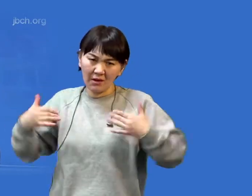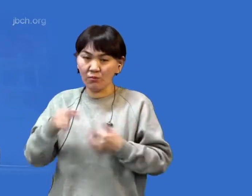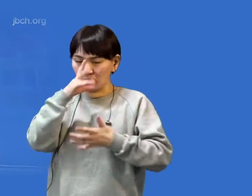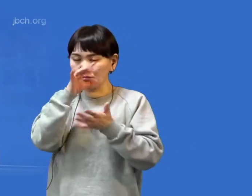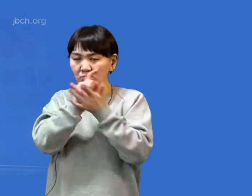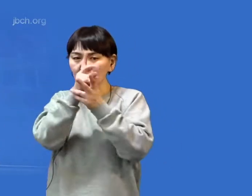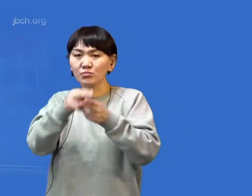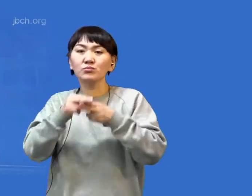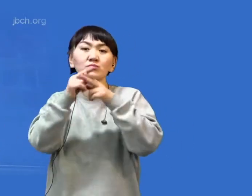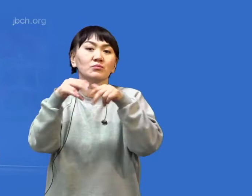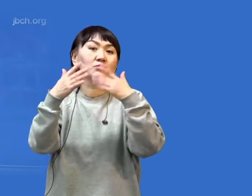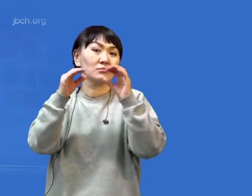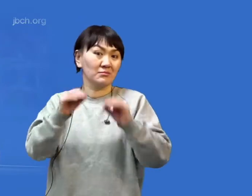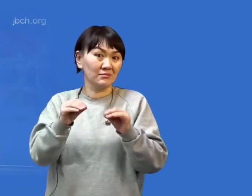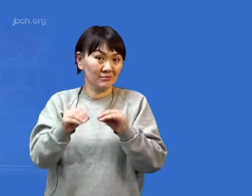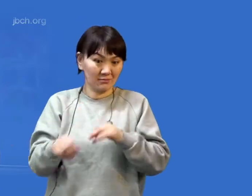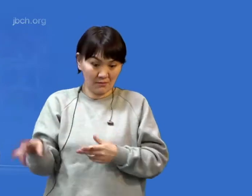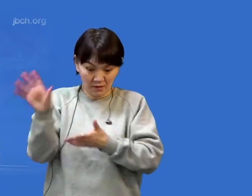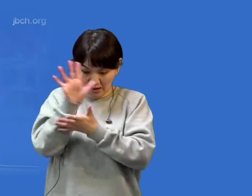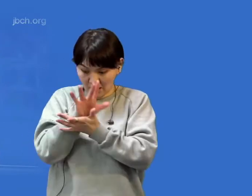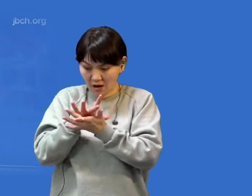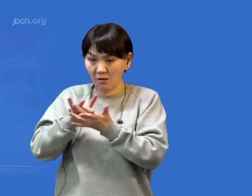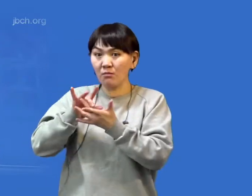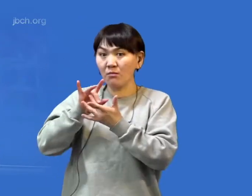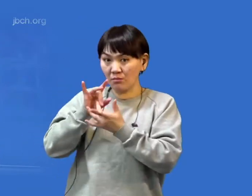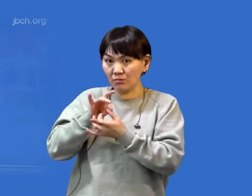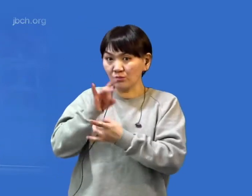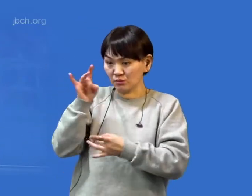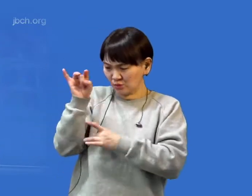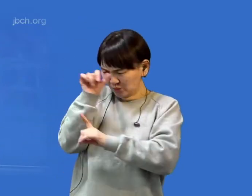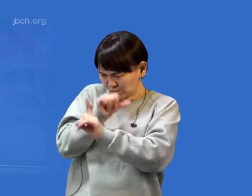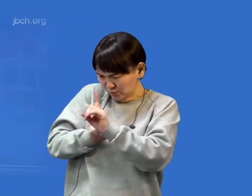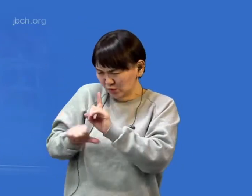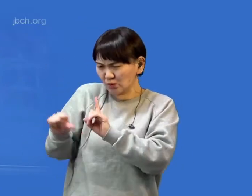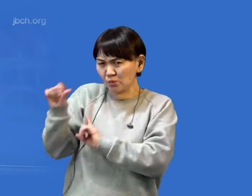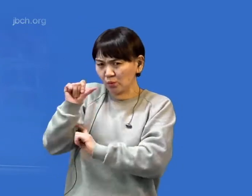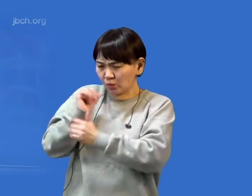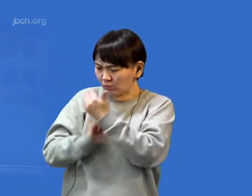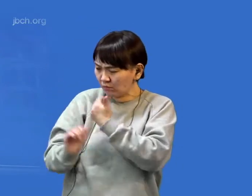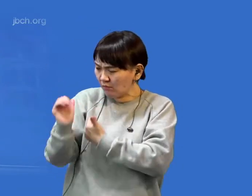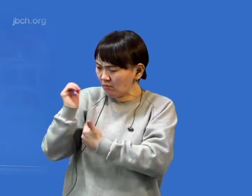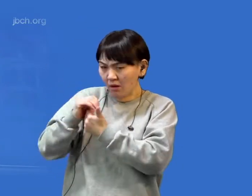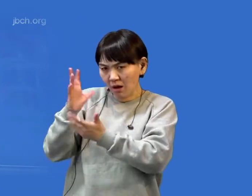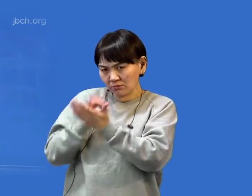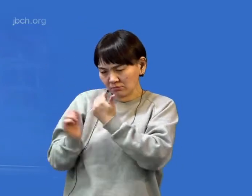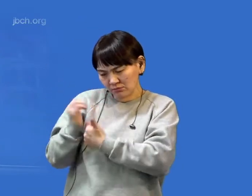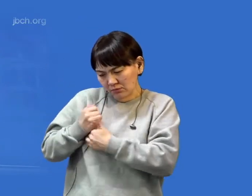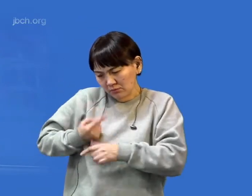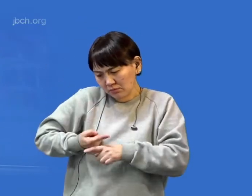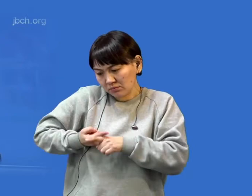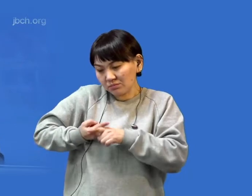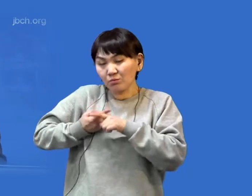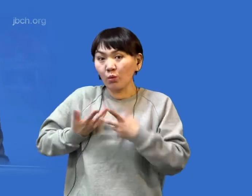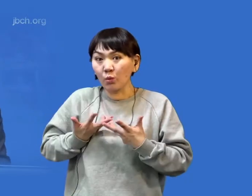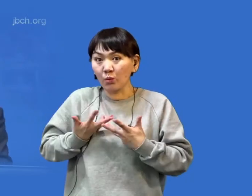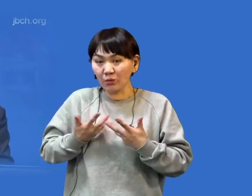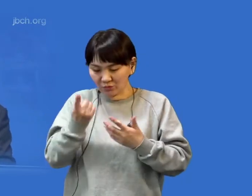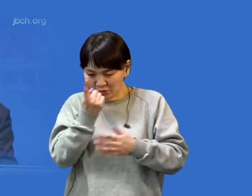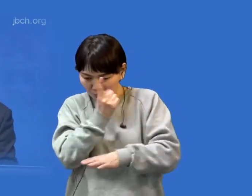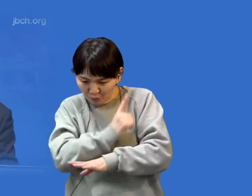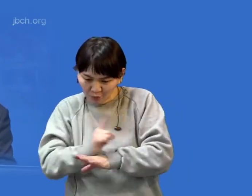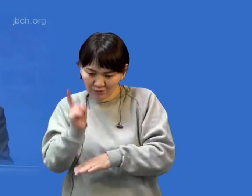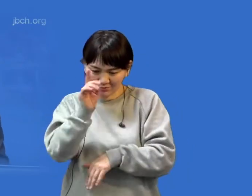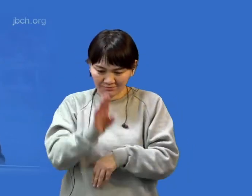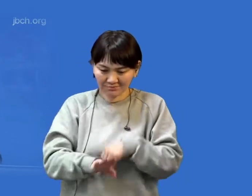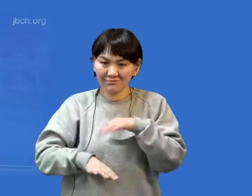болно. Тэгэхээр ариун сүнсээр дүүрсний үр дүн нь юу байх вэ? За янз бүрийн зүйл байна. Тэгэхээр тэр